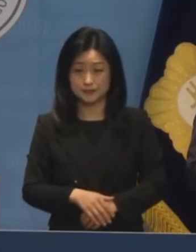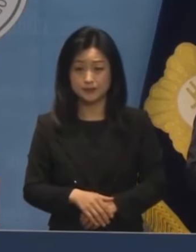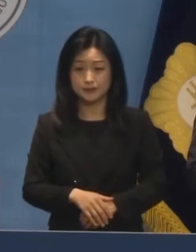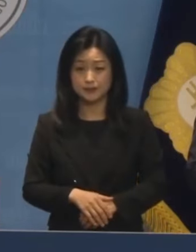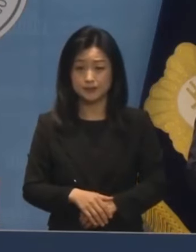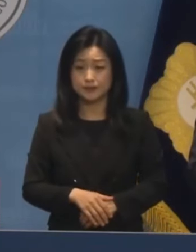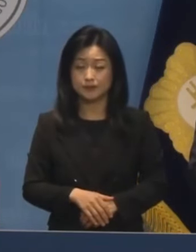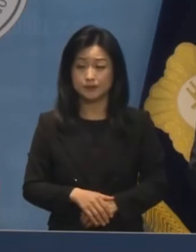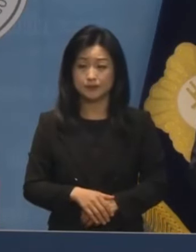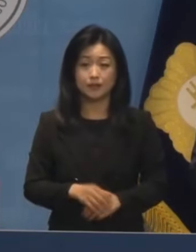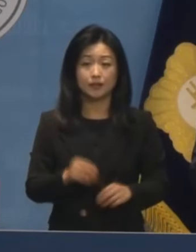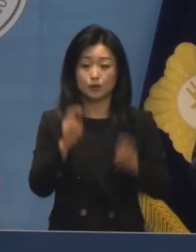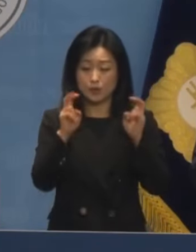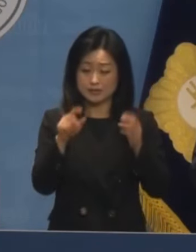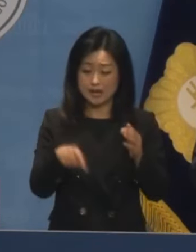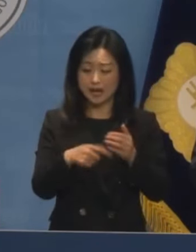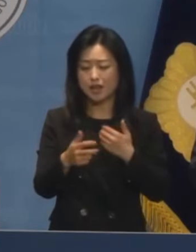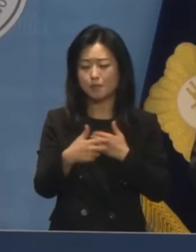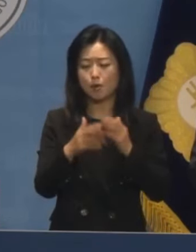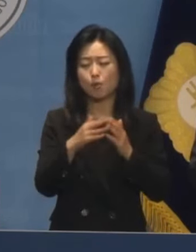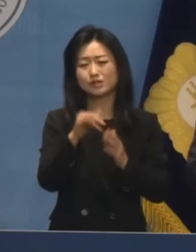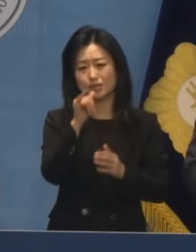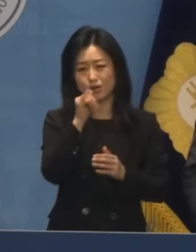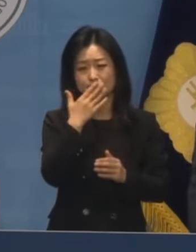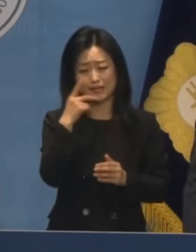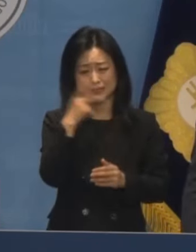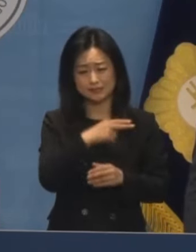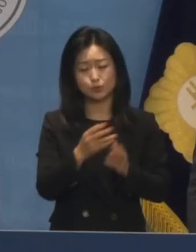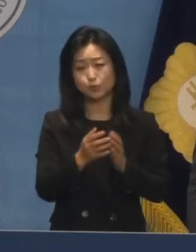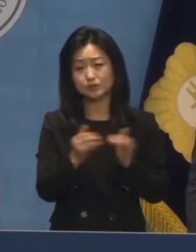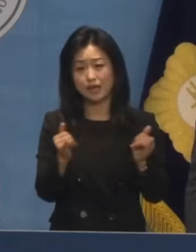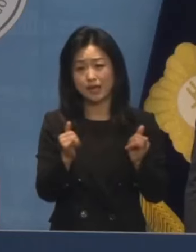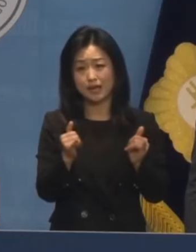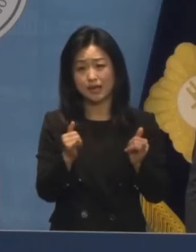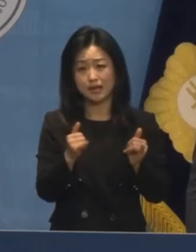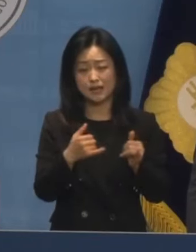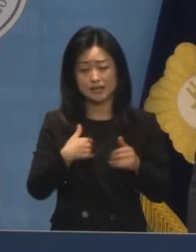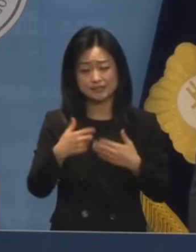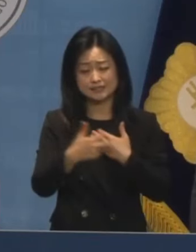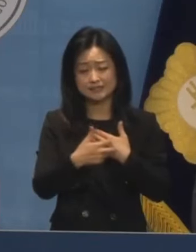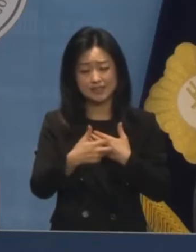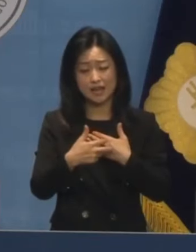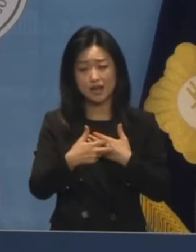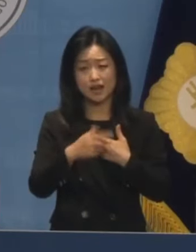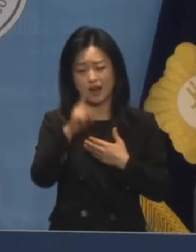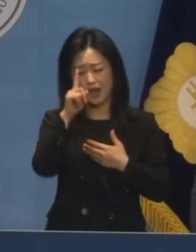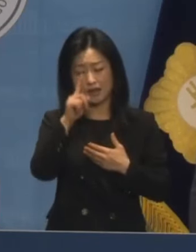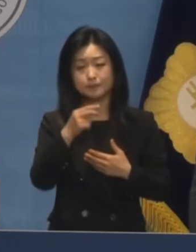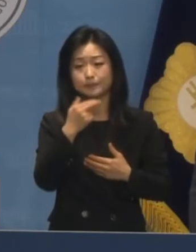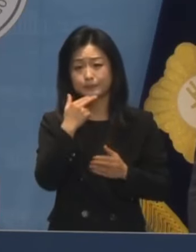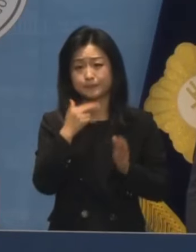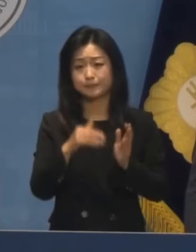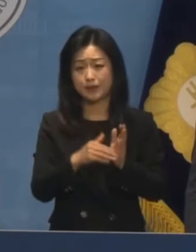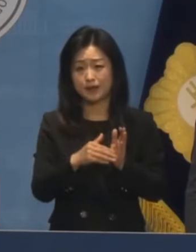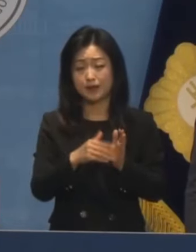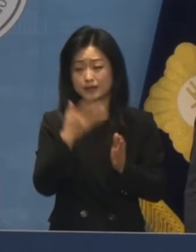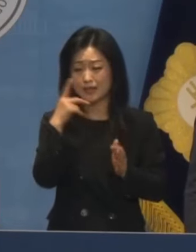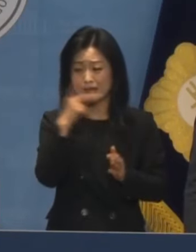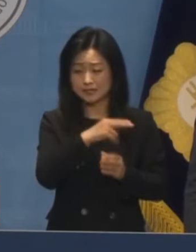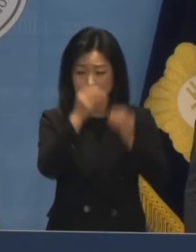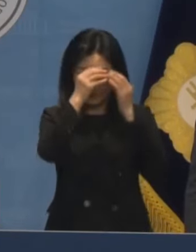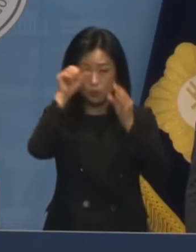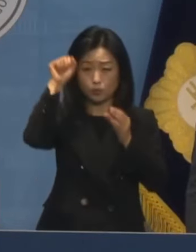산병 있지 라는 노동자들을 진찰 한번 하지 않았습니다 단식